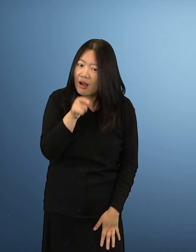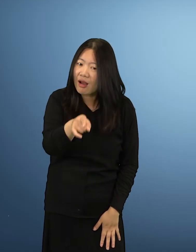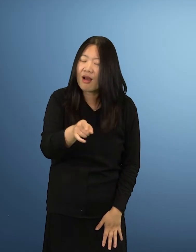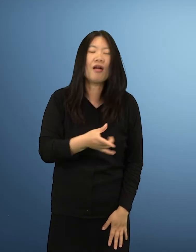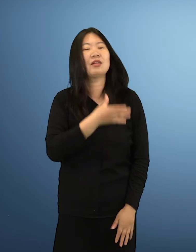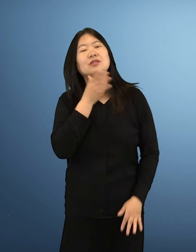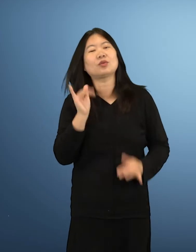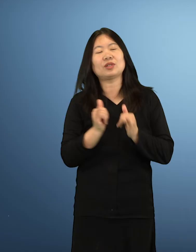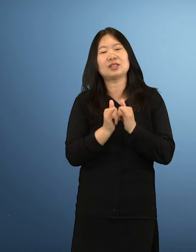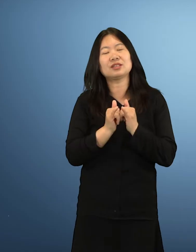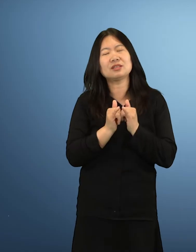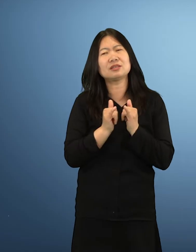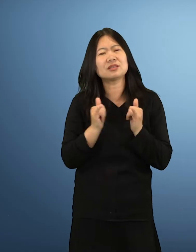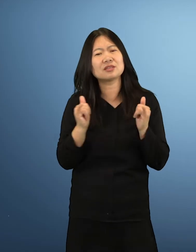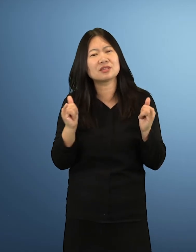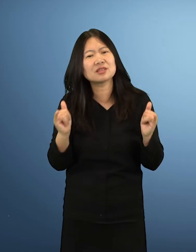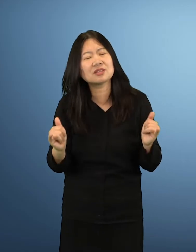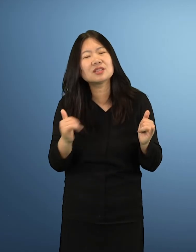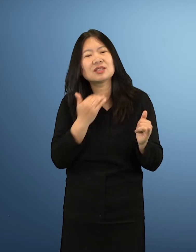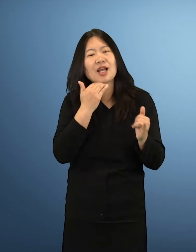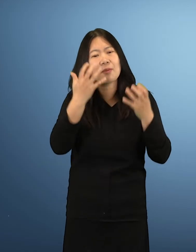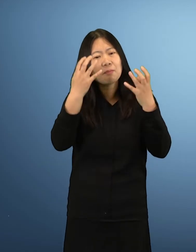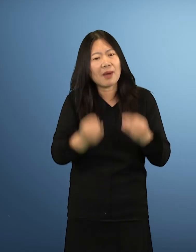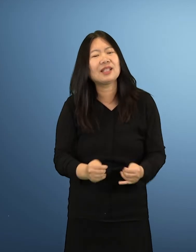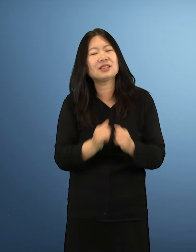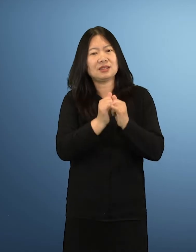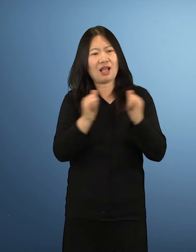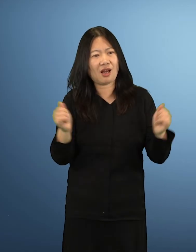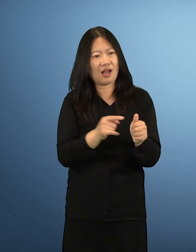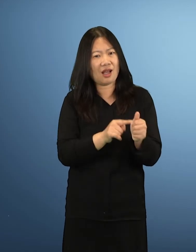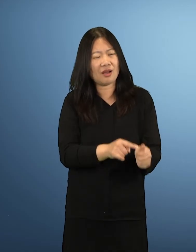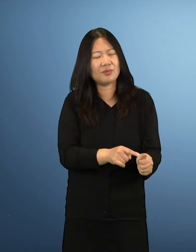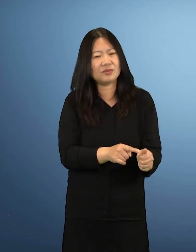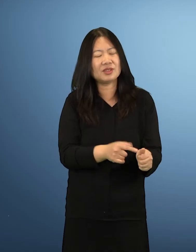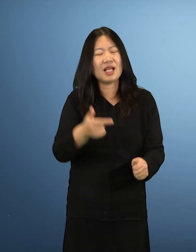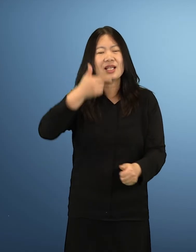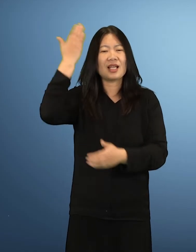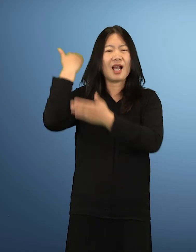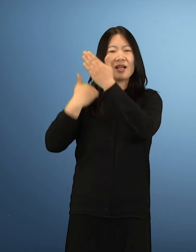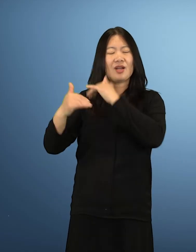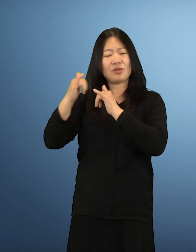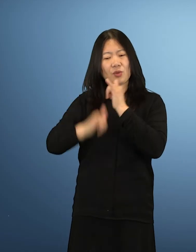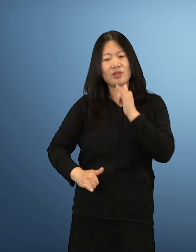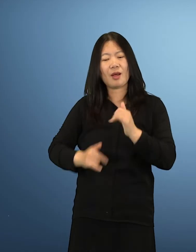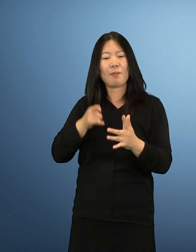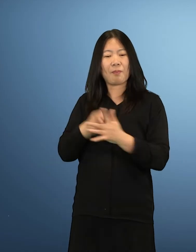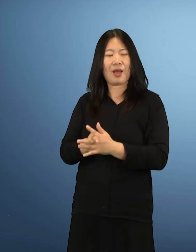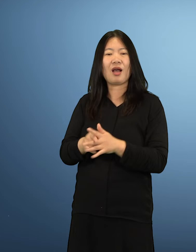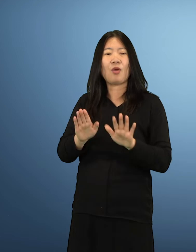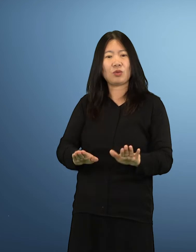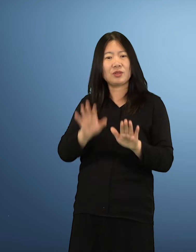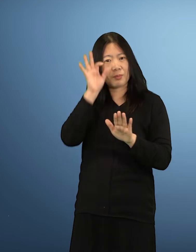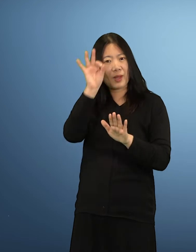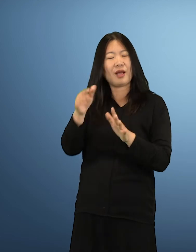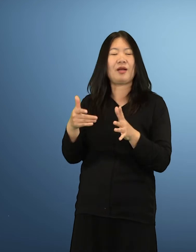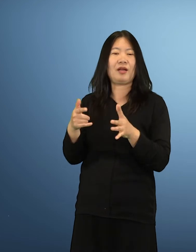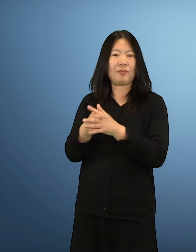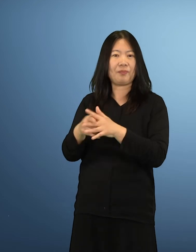노인들은, 늙은 나이가 많은 사람들은 과거의 역사도 알고 오늘을 보고 있단